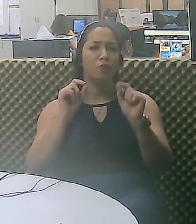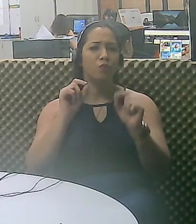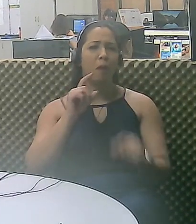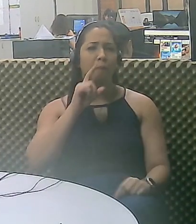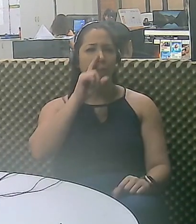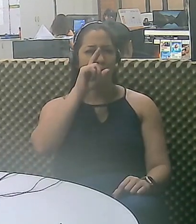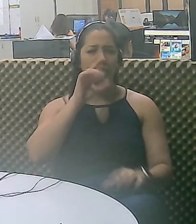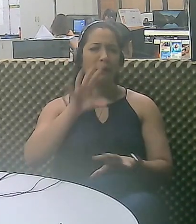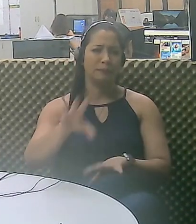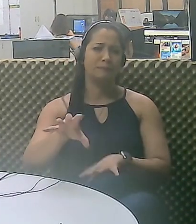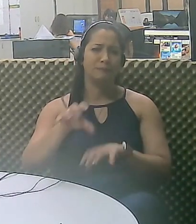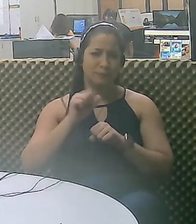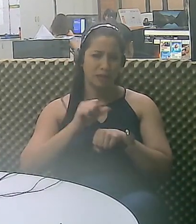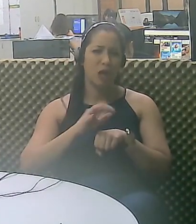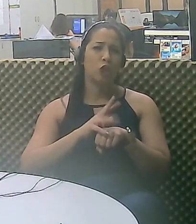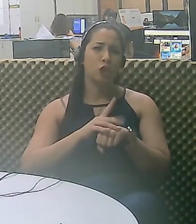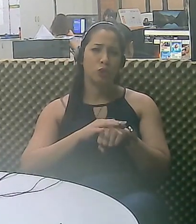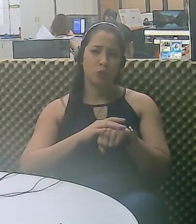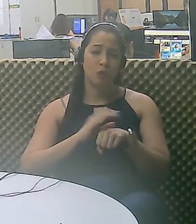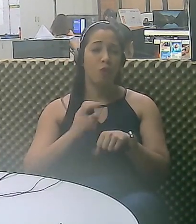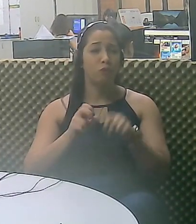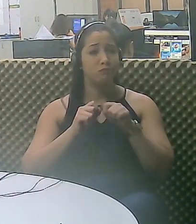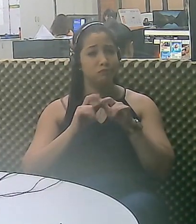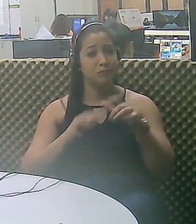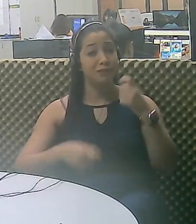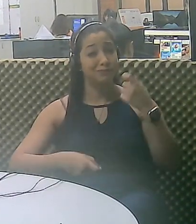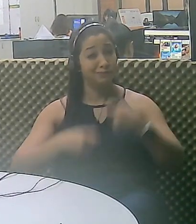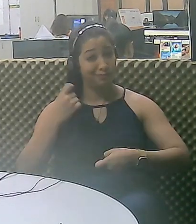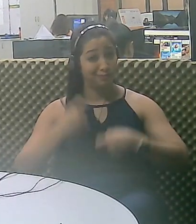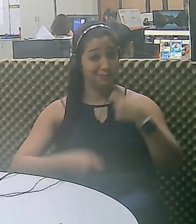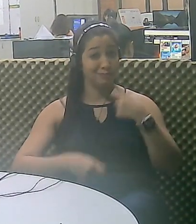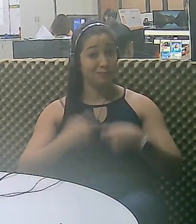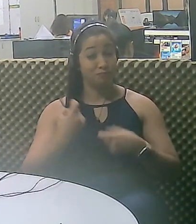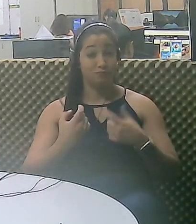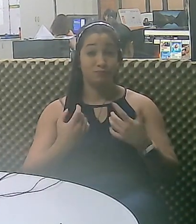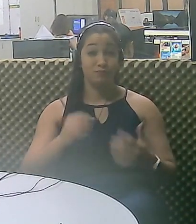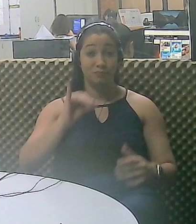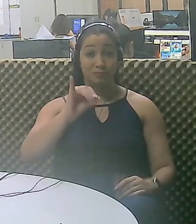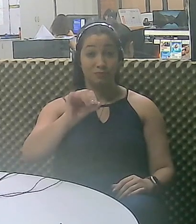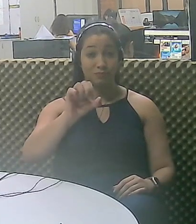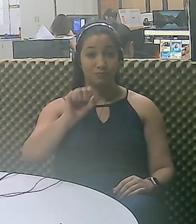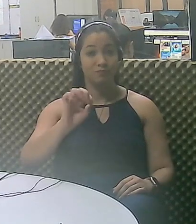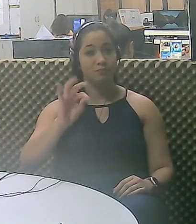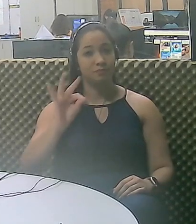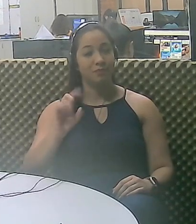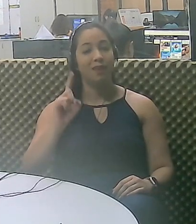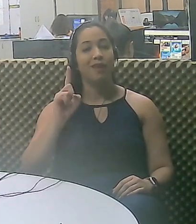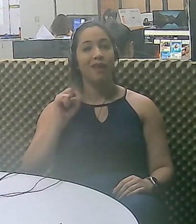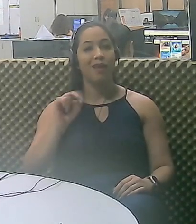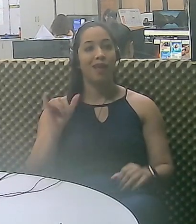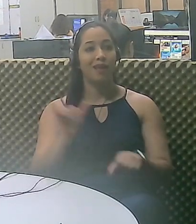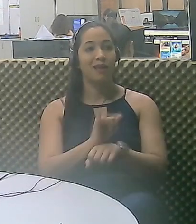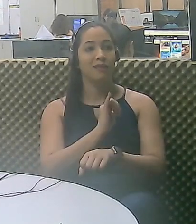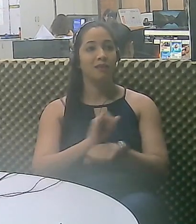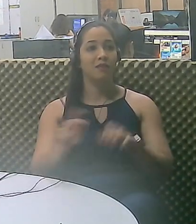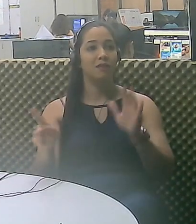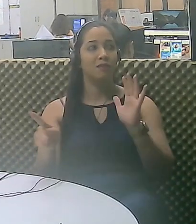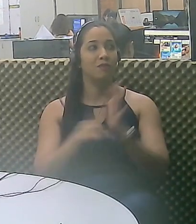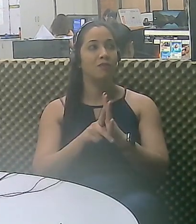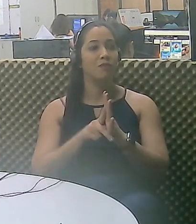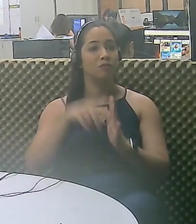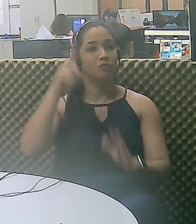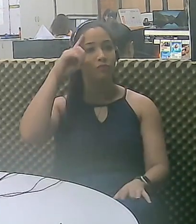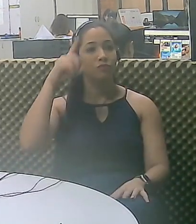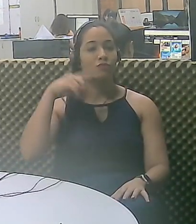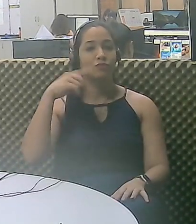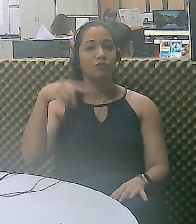contágio e prevenção de infecções sexualmente transmissíveis, as ISTs, é uma das estratégias empregadas na rotina